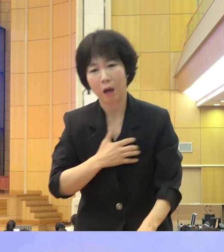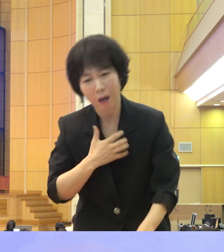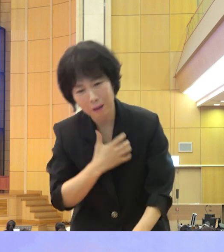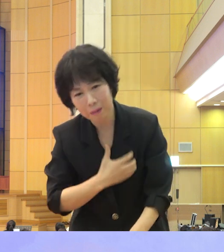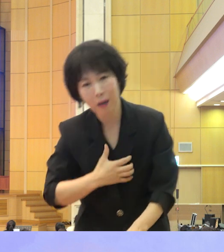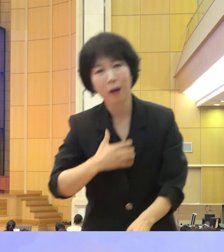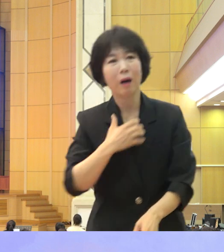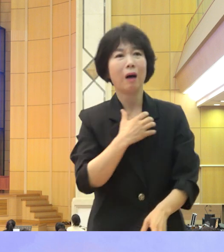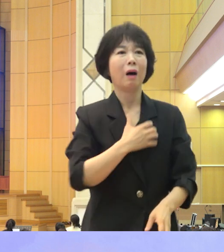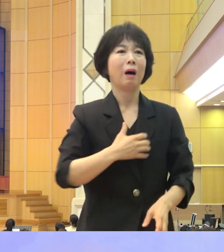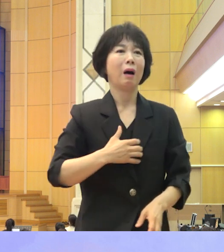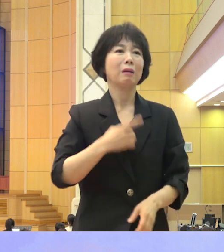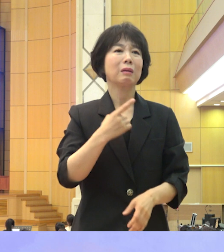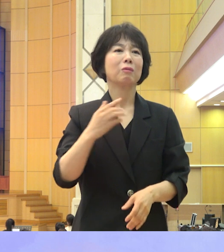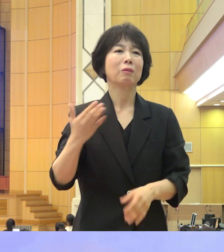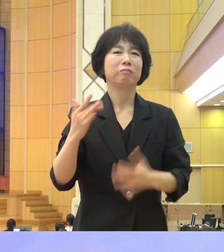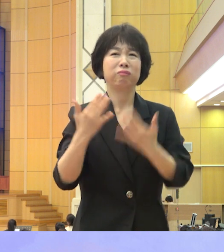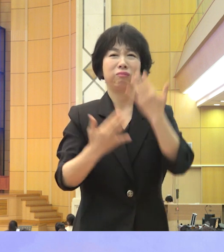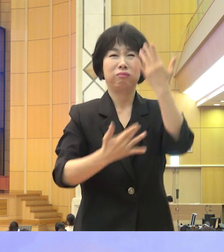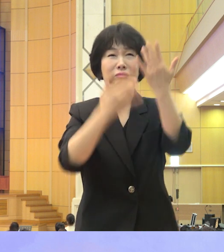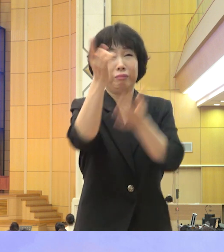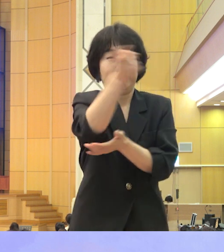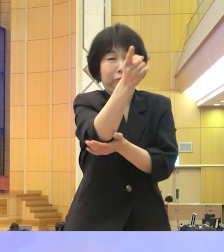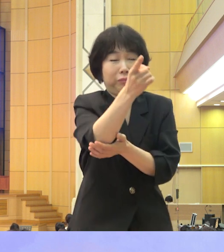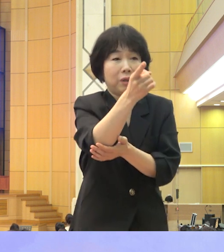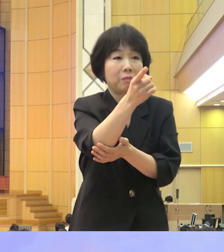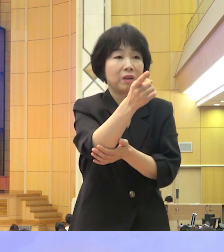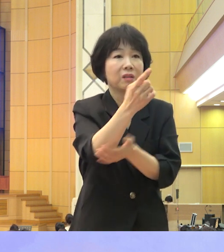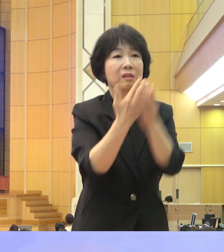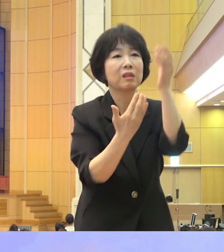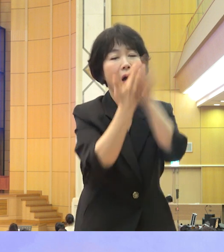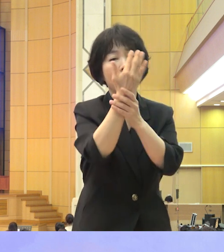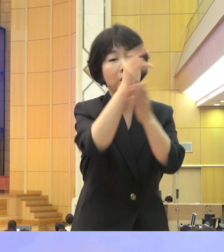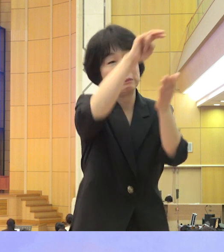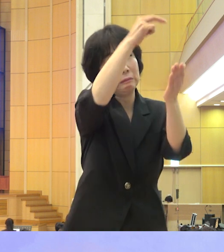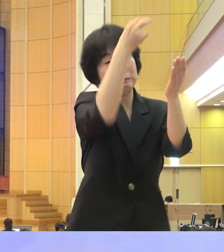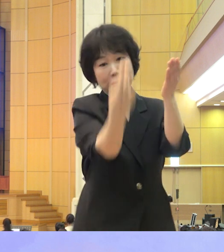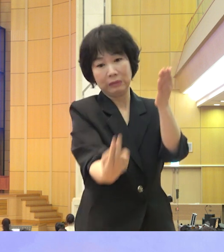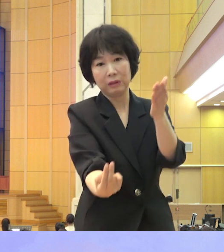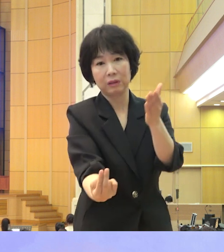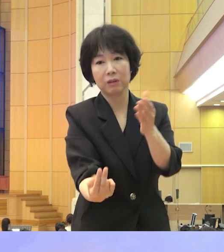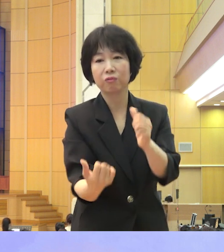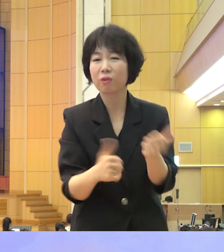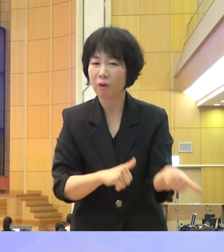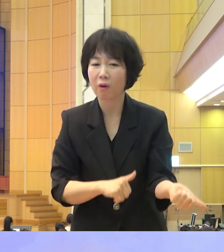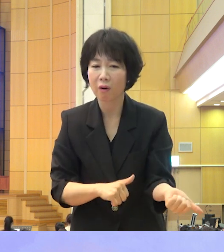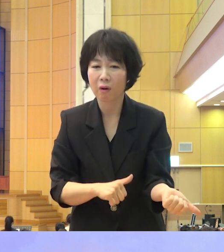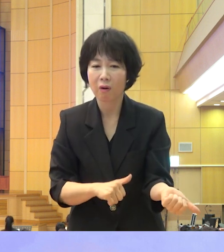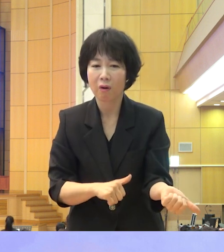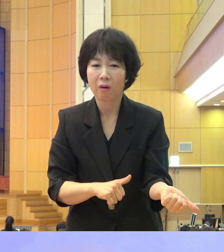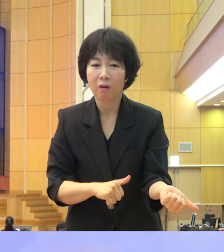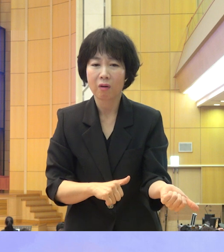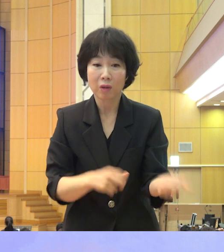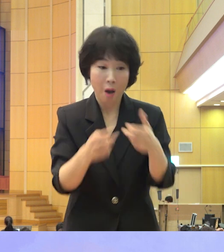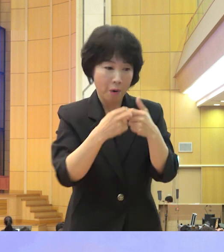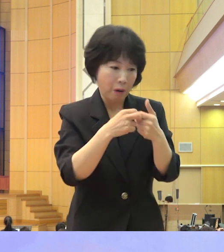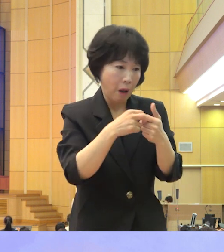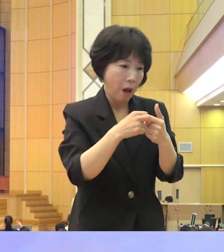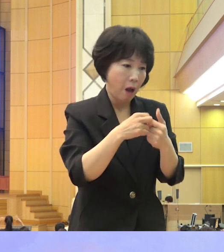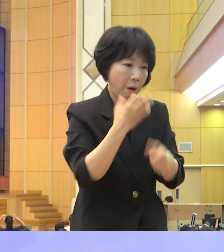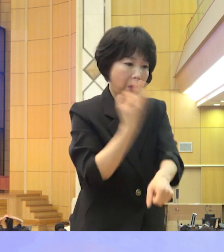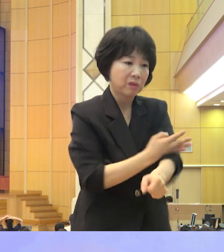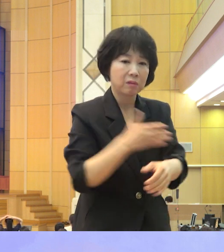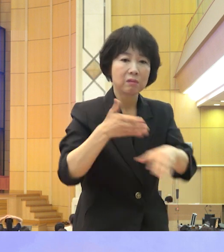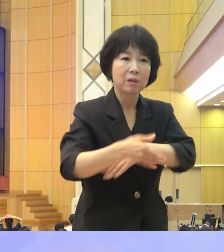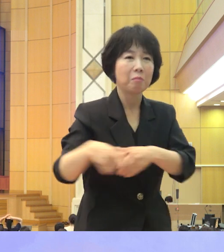옛날에는 그랬잖아요. 우리도 그랬습니다. 병원에서, 요즘에는 병원에서 죽어도 병원에서 죽고 또